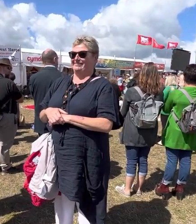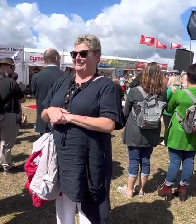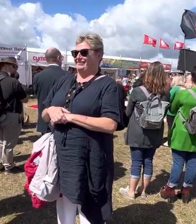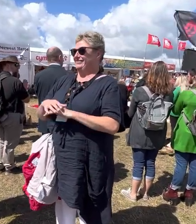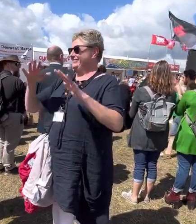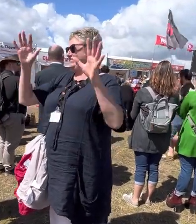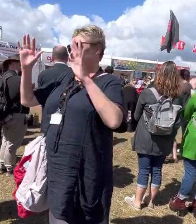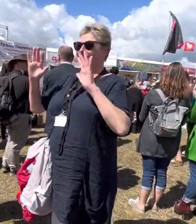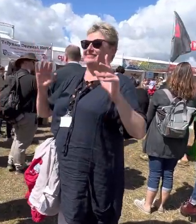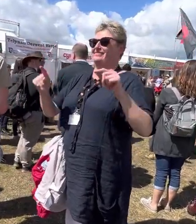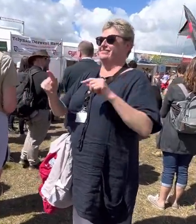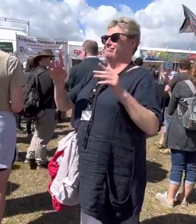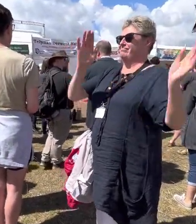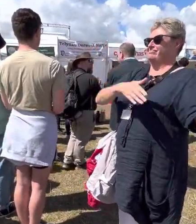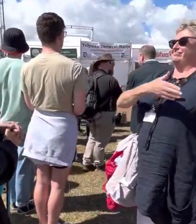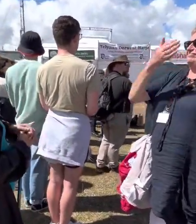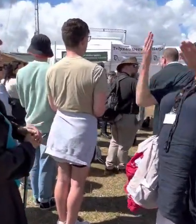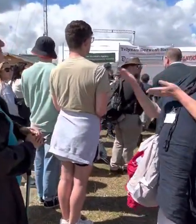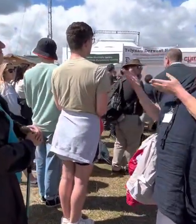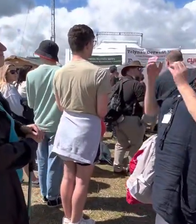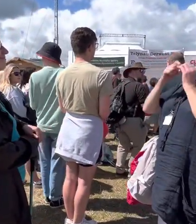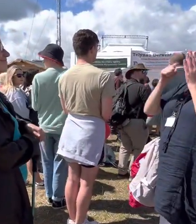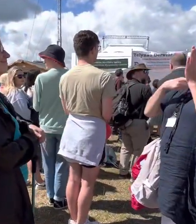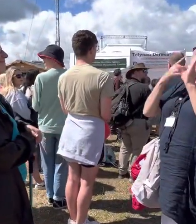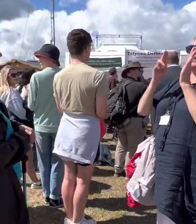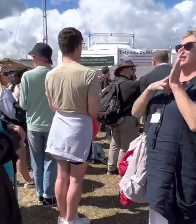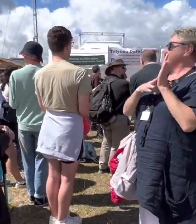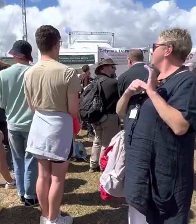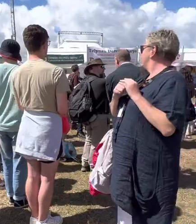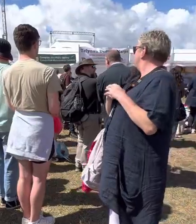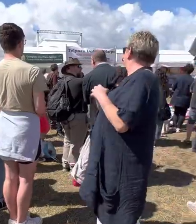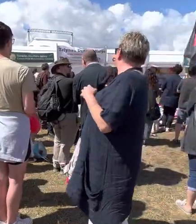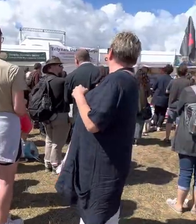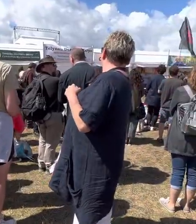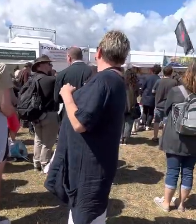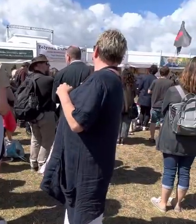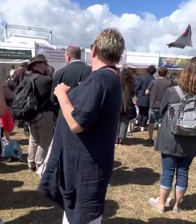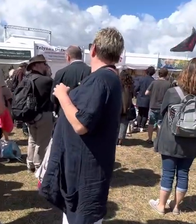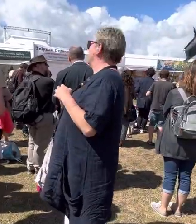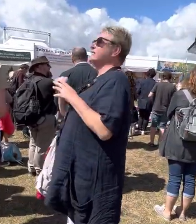Dwi'n trosglwyddo'r awennau i Bethan rwan. Byddwn ni'n mynd yn